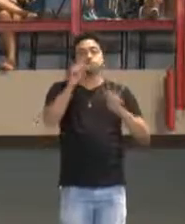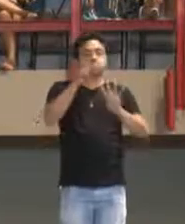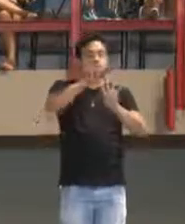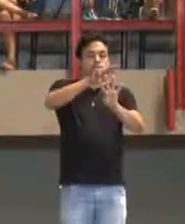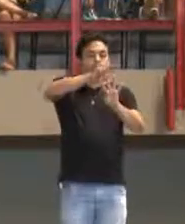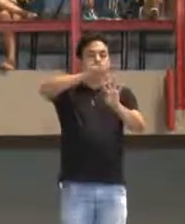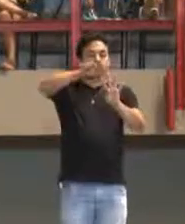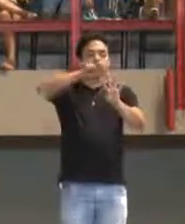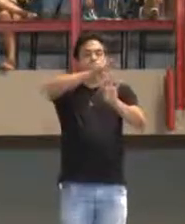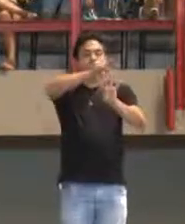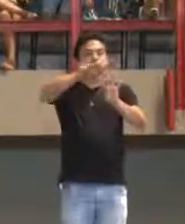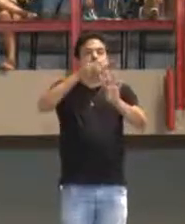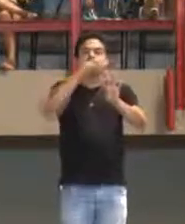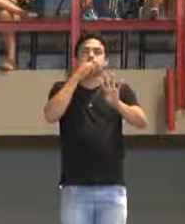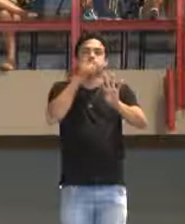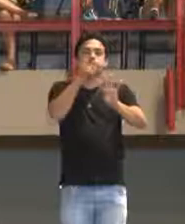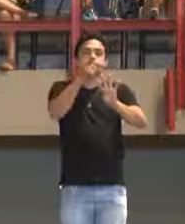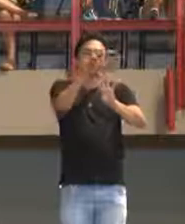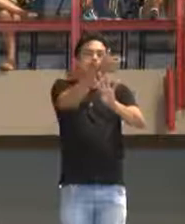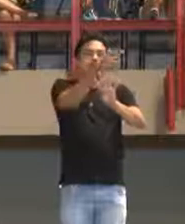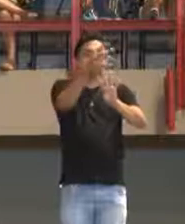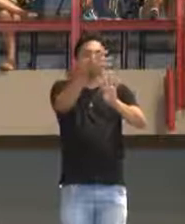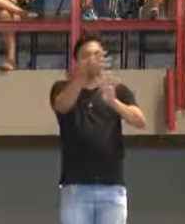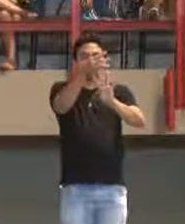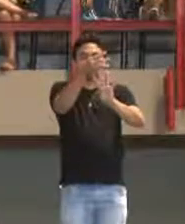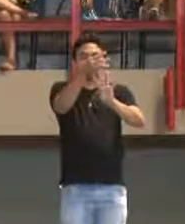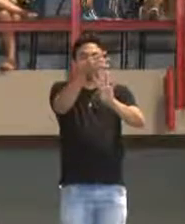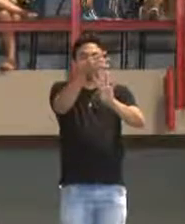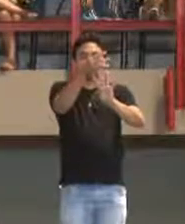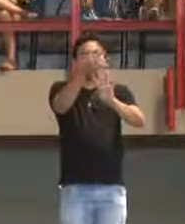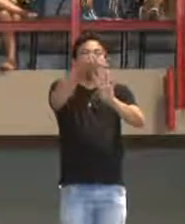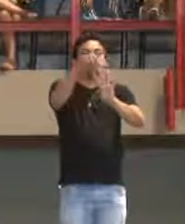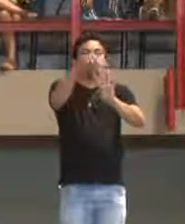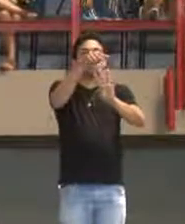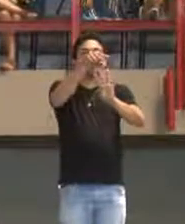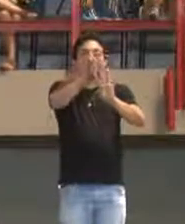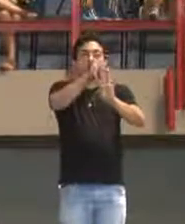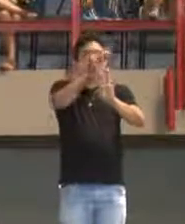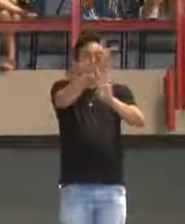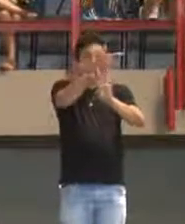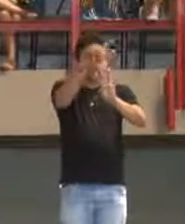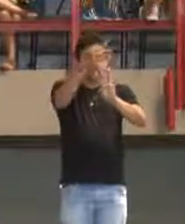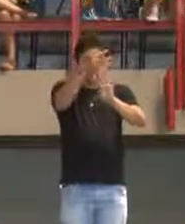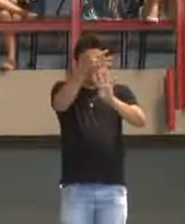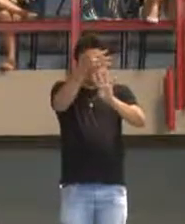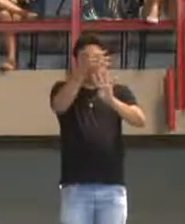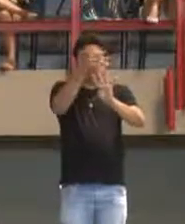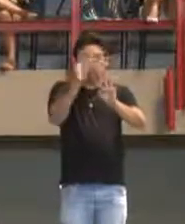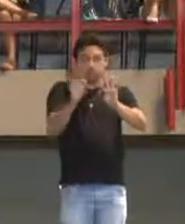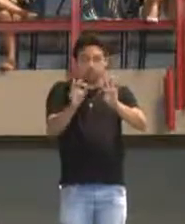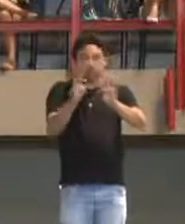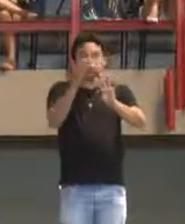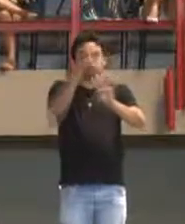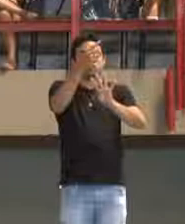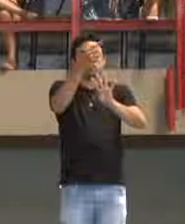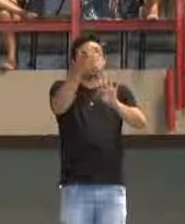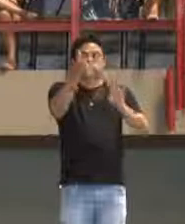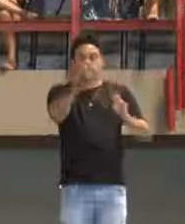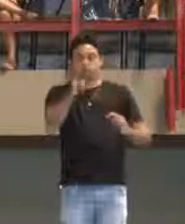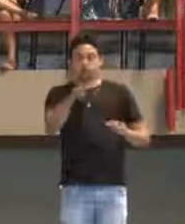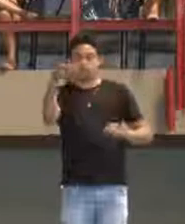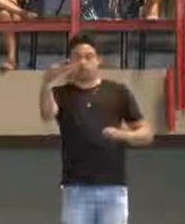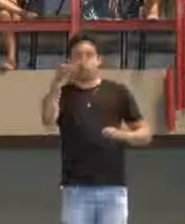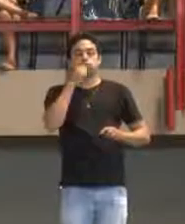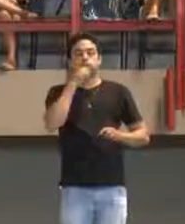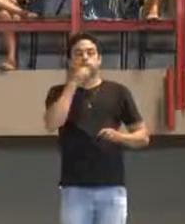forem diferentes, se fosse, por exemplo, 2 e 3, quem era a mediana? Era 2 e 3? Era